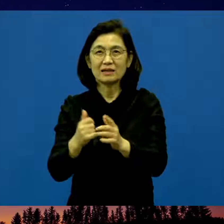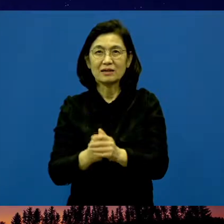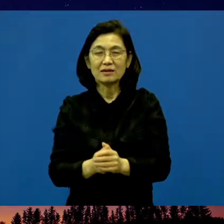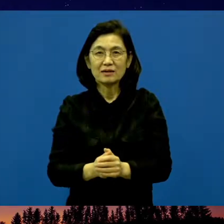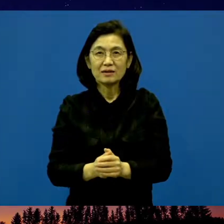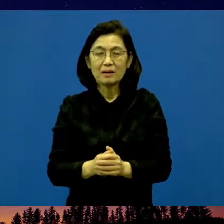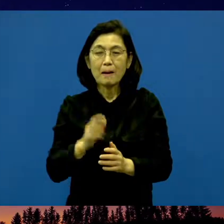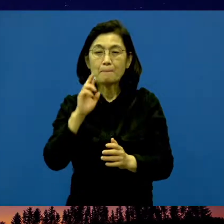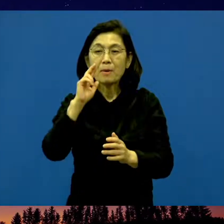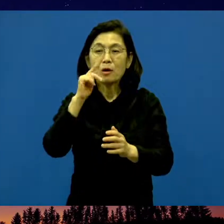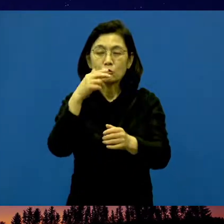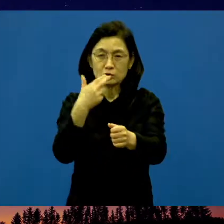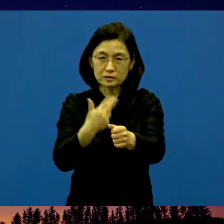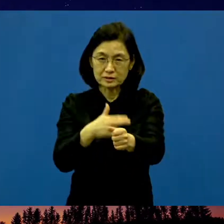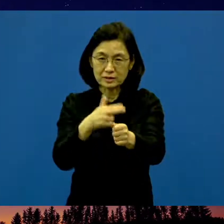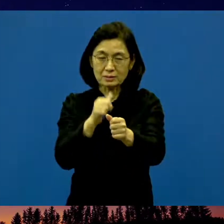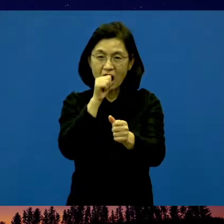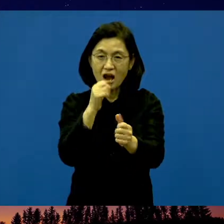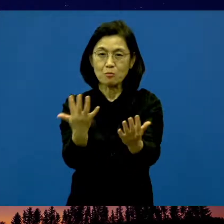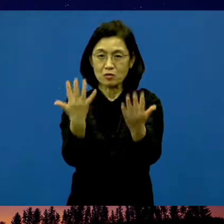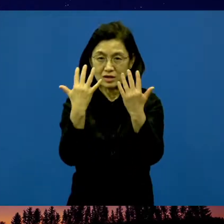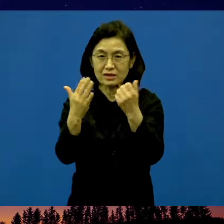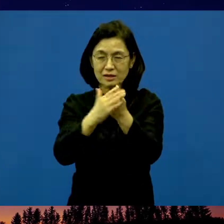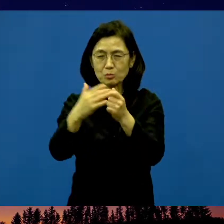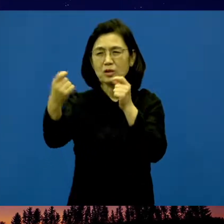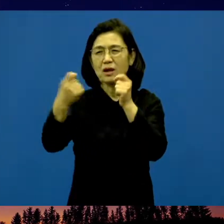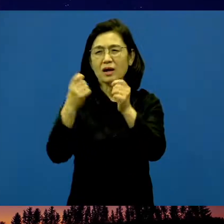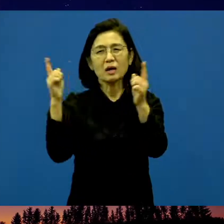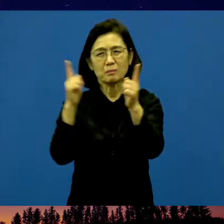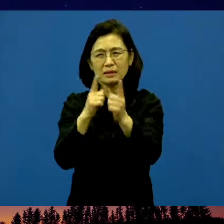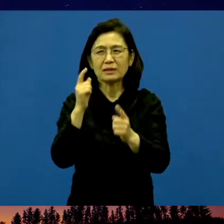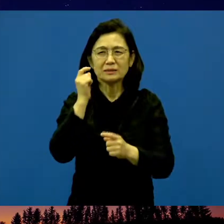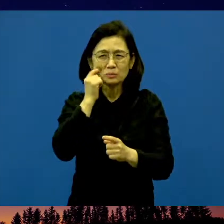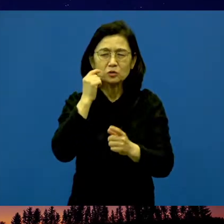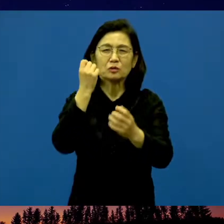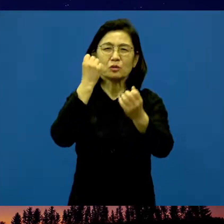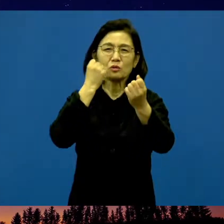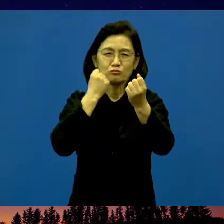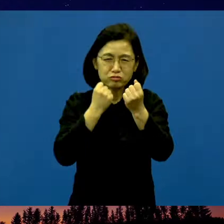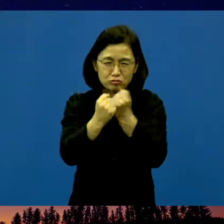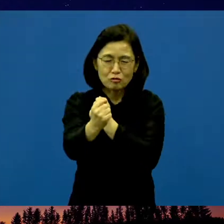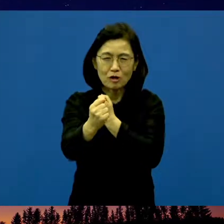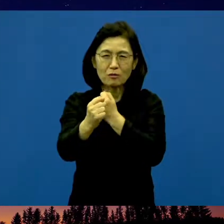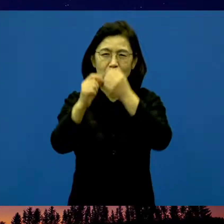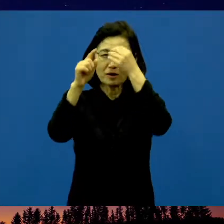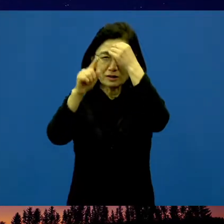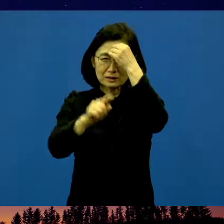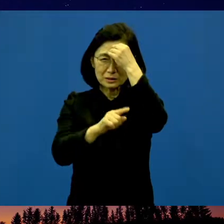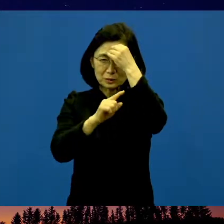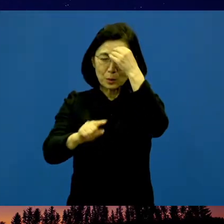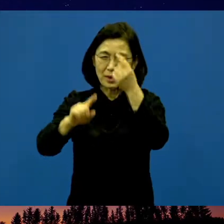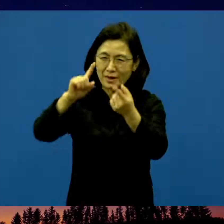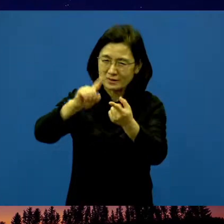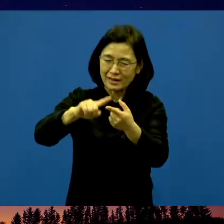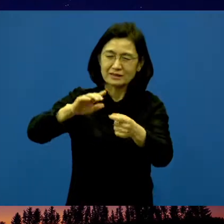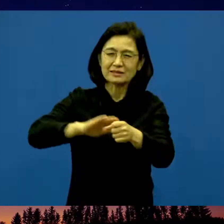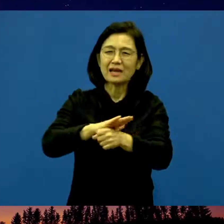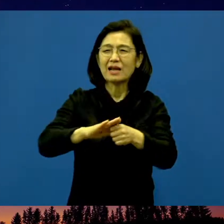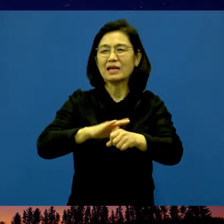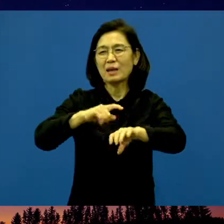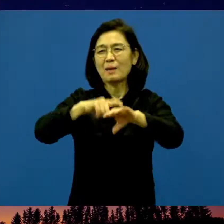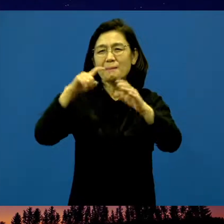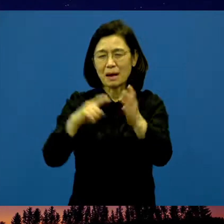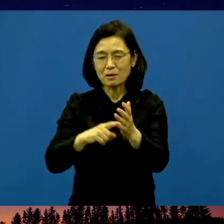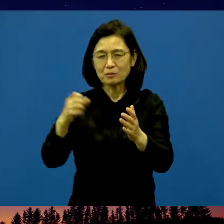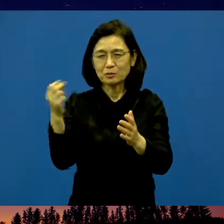지금 가까이 다가갈 수 없는 상황에 있지만 그럼에도 불구하고 빌립보 성도에 대한 그 사랑의 마음 그리고 동시에